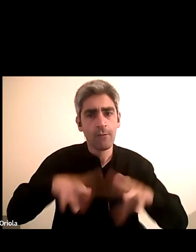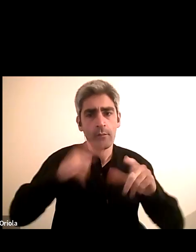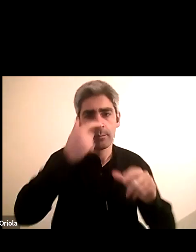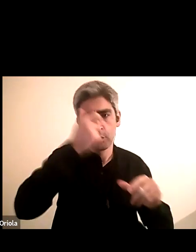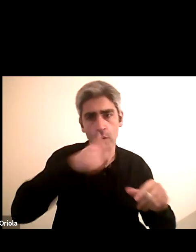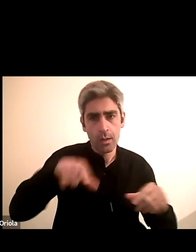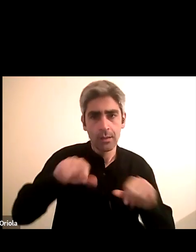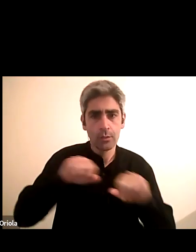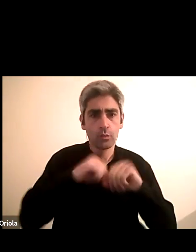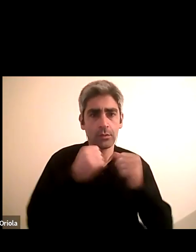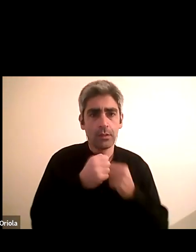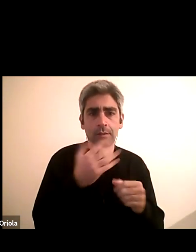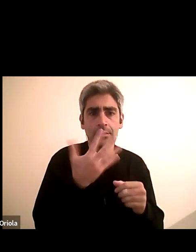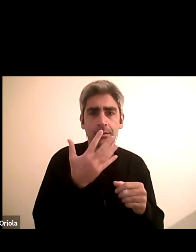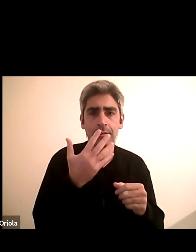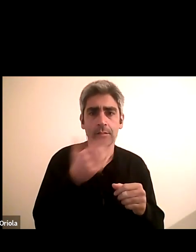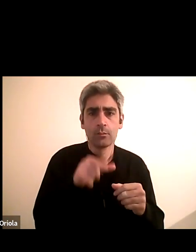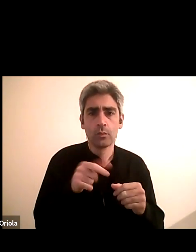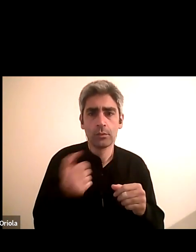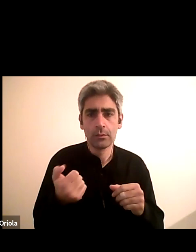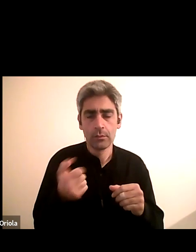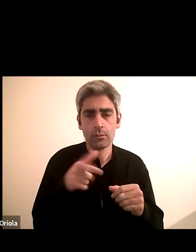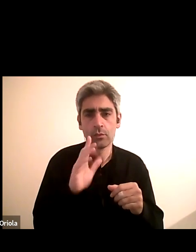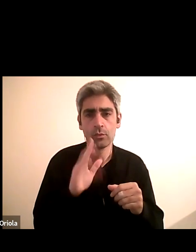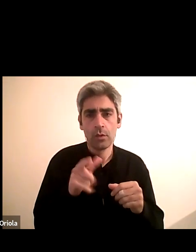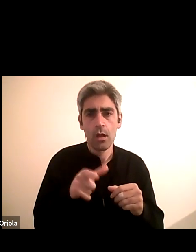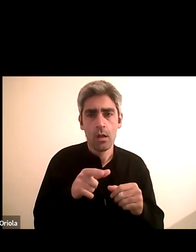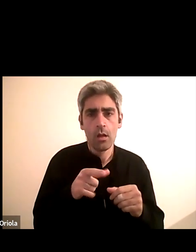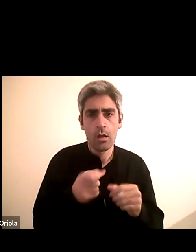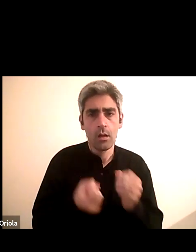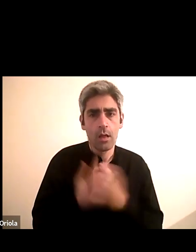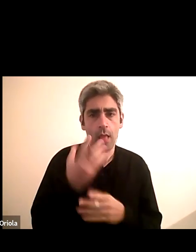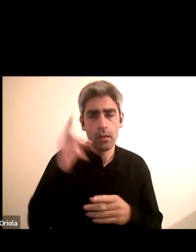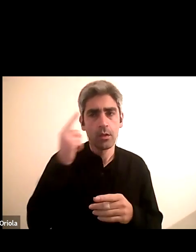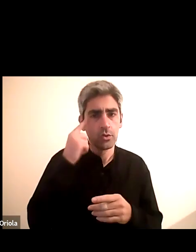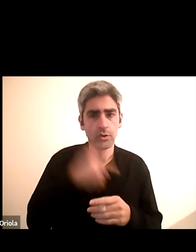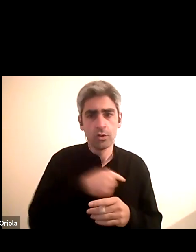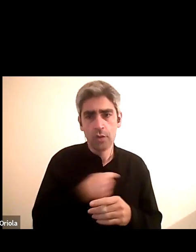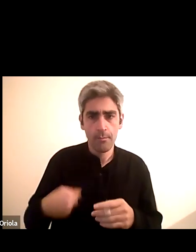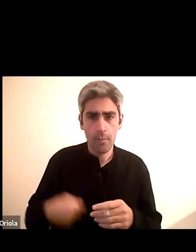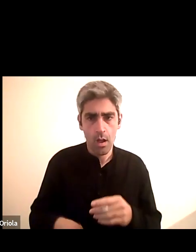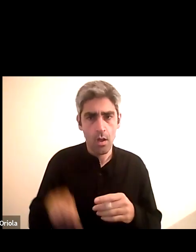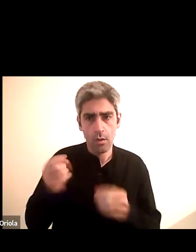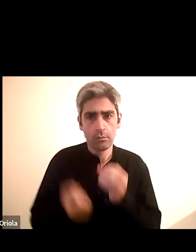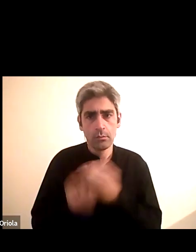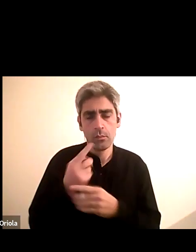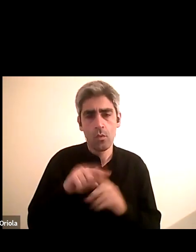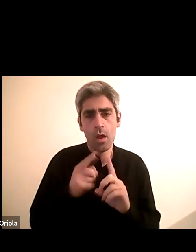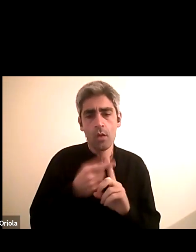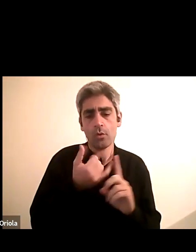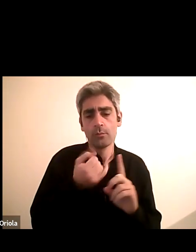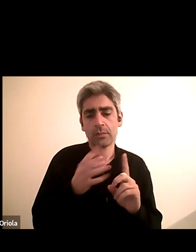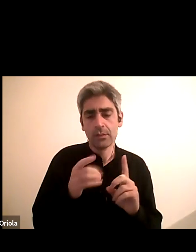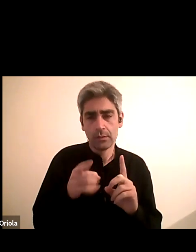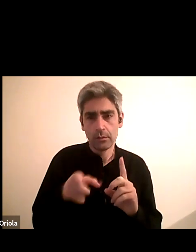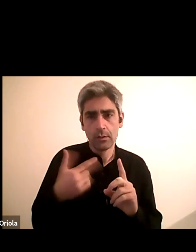esta Sociedade 5.0, que tem grande impacto já na OCDE, foi criada no Japão, nasceu em 2016 no Japão, e tem o